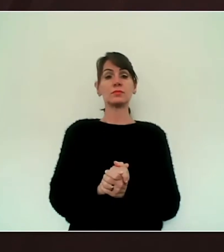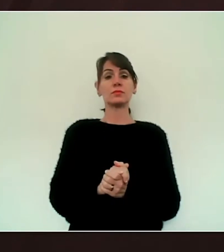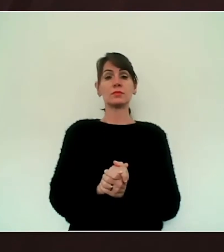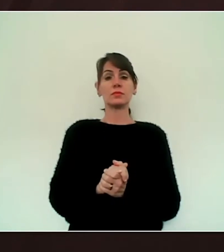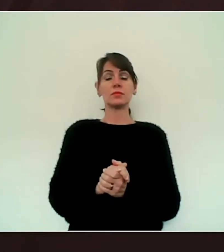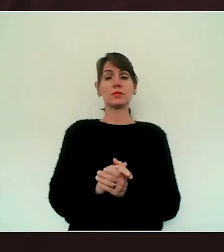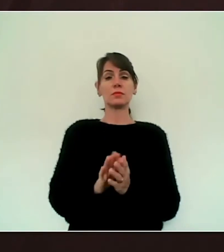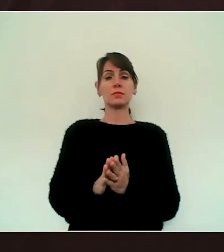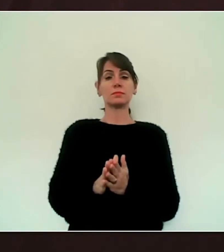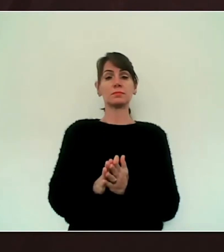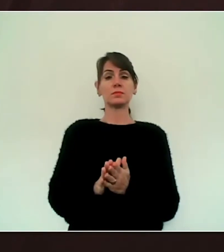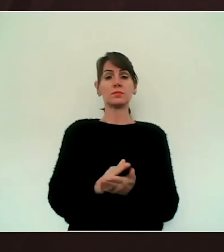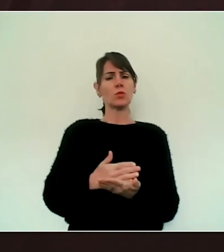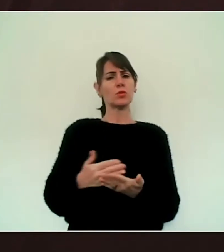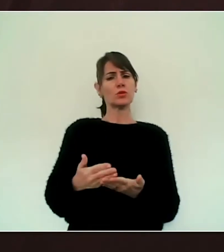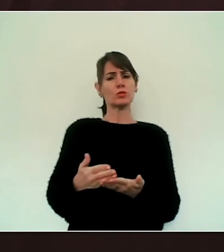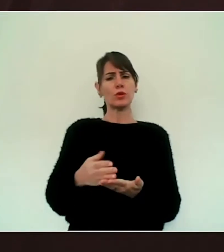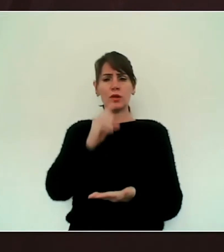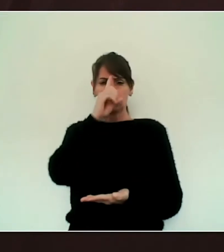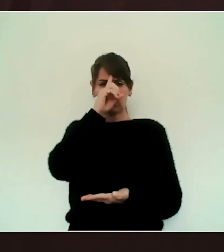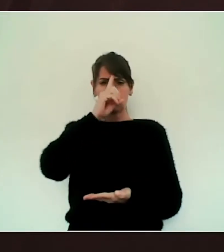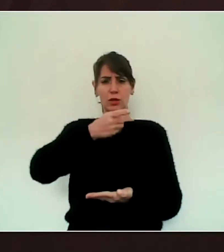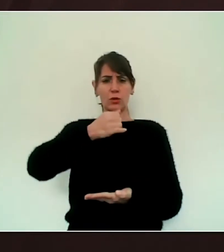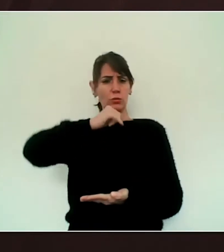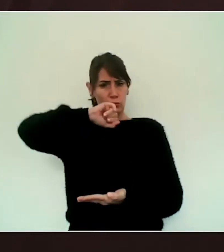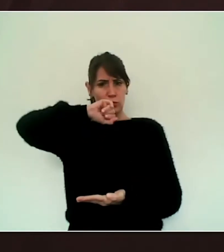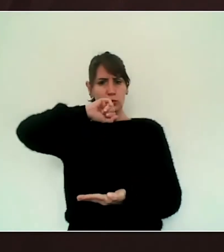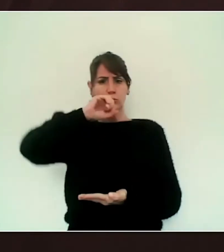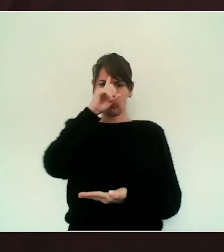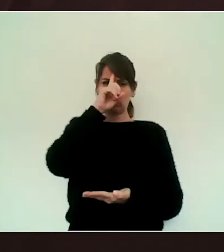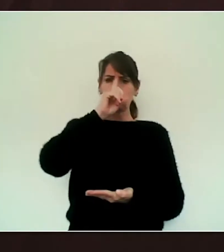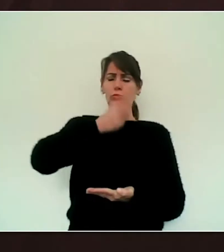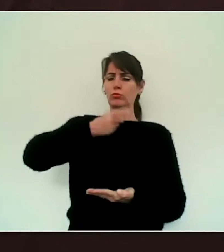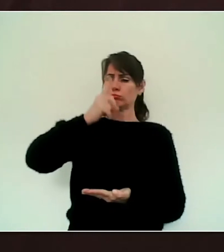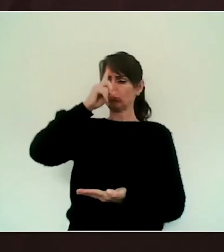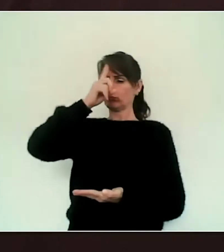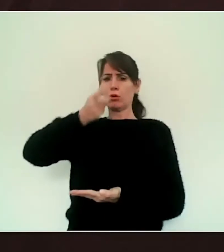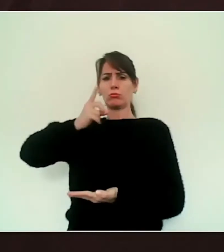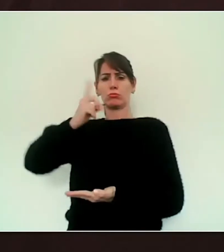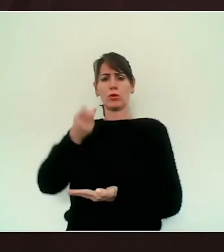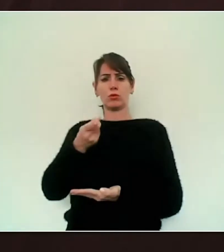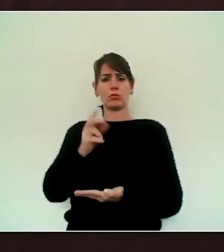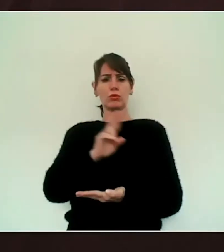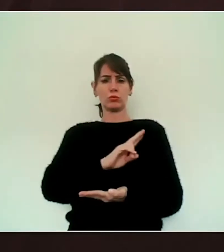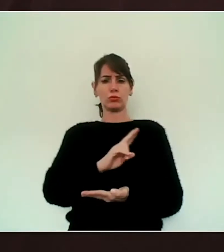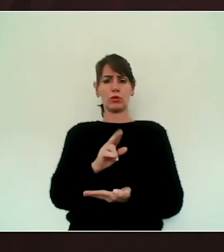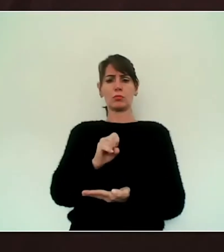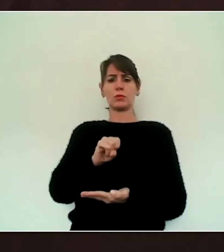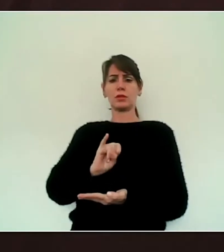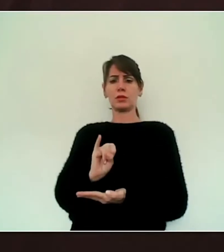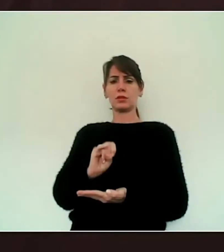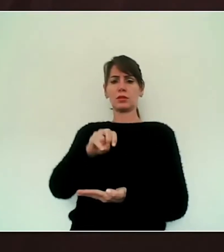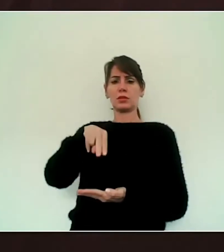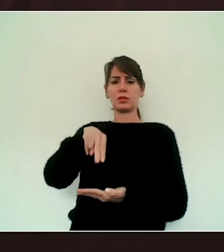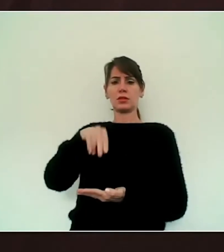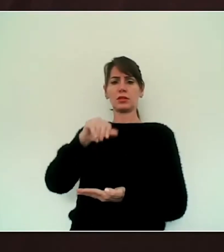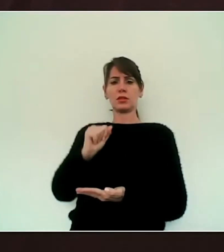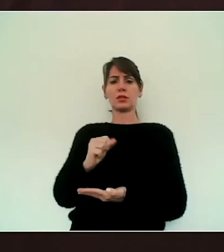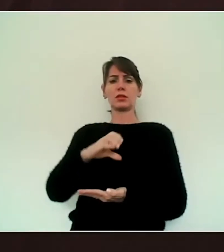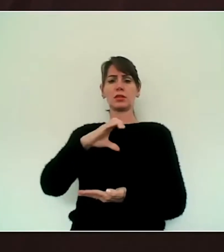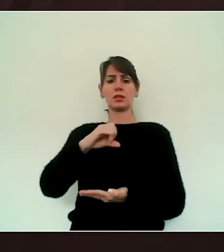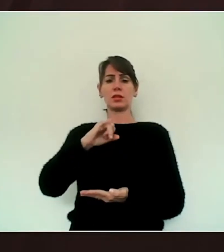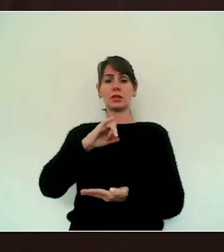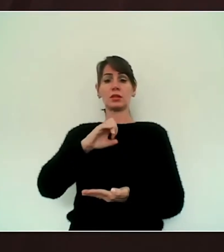revestir-se de uma autoridade muito grande. Inácio iniciou esse trabalho, talvez com boa intenção,